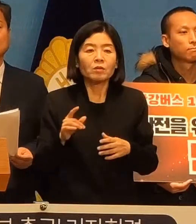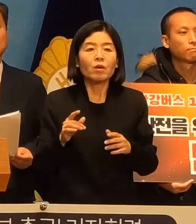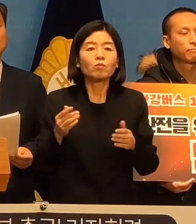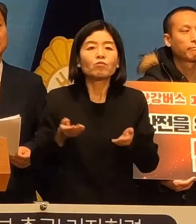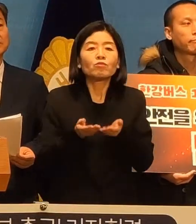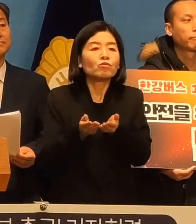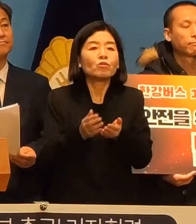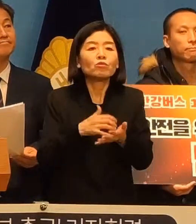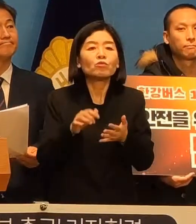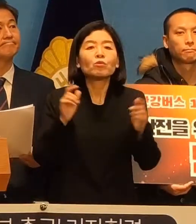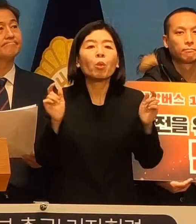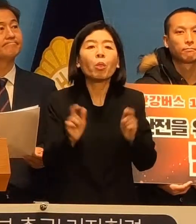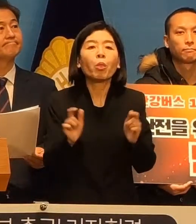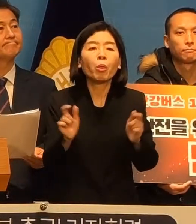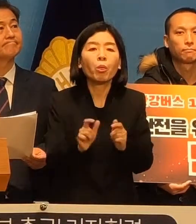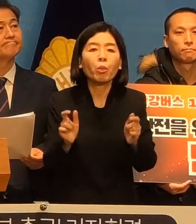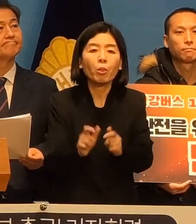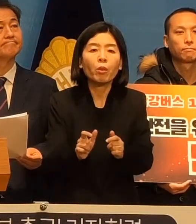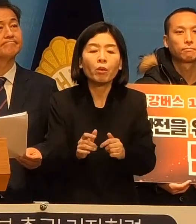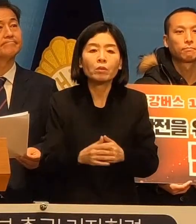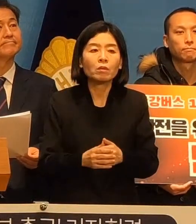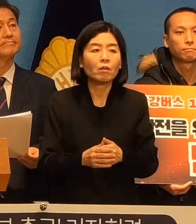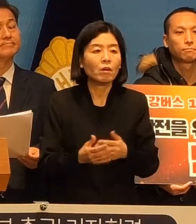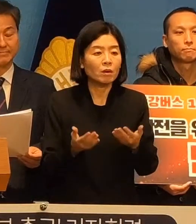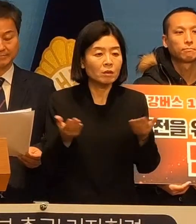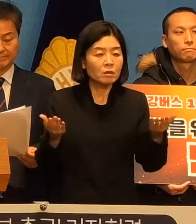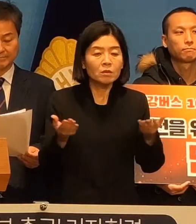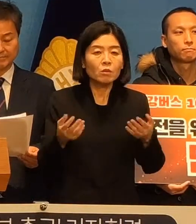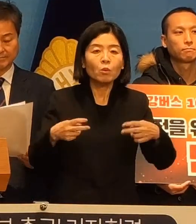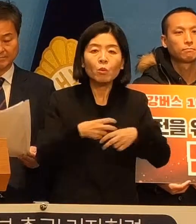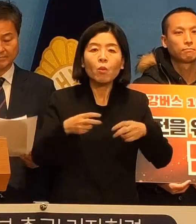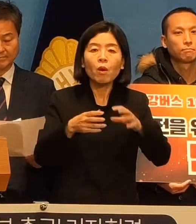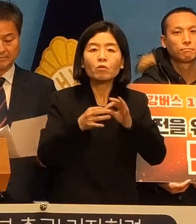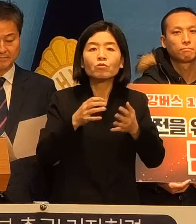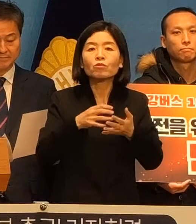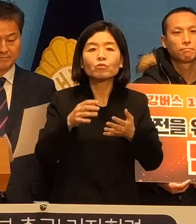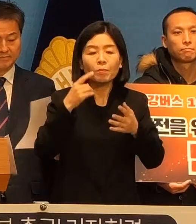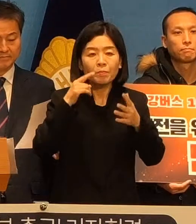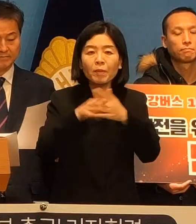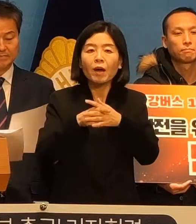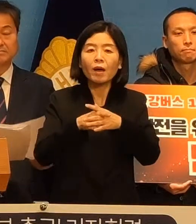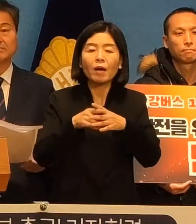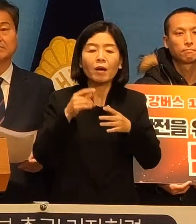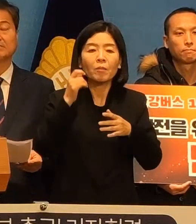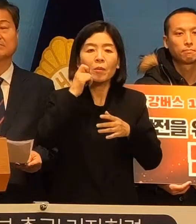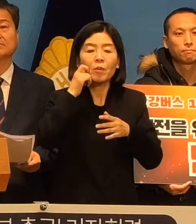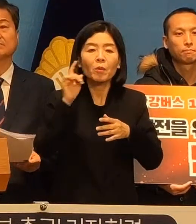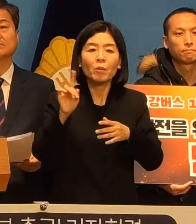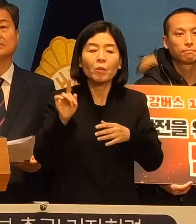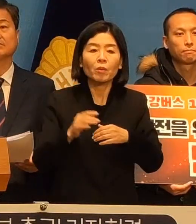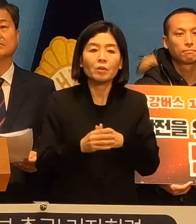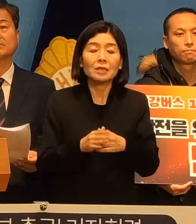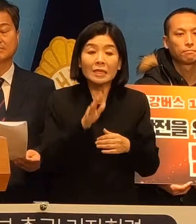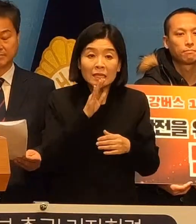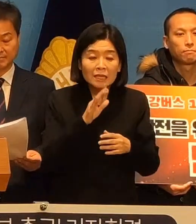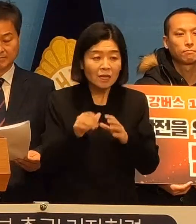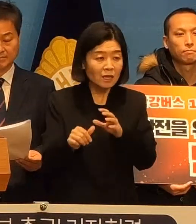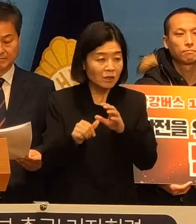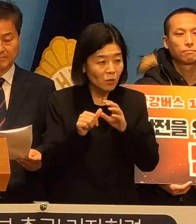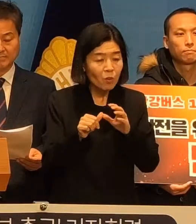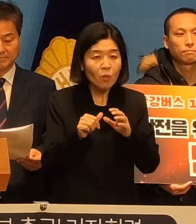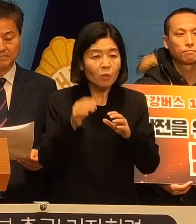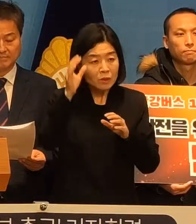중단되거나 축소되면서 예측한 교통 수요를 전혀 채우지 못했습니다. 이처럼 이용 의향과 실제 이용 모두 기대와